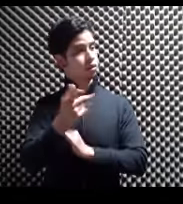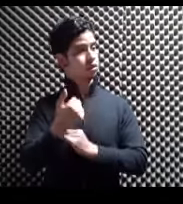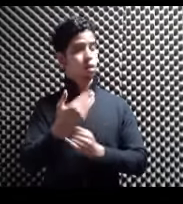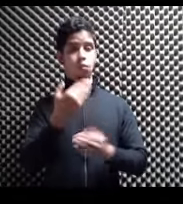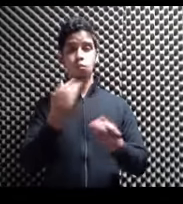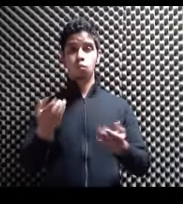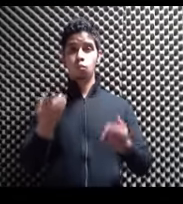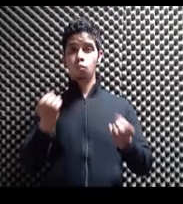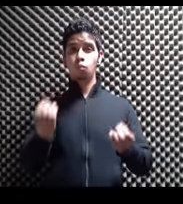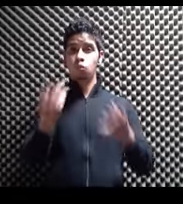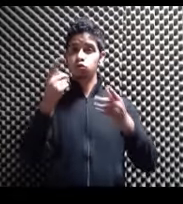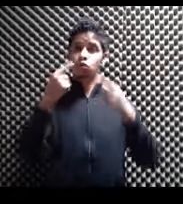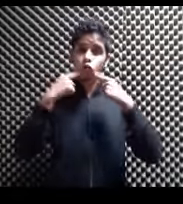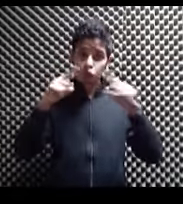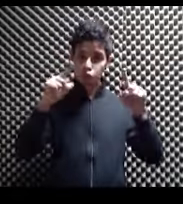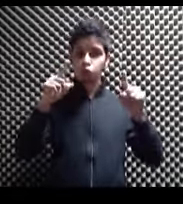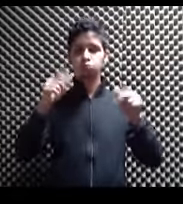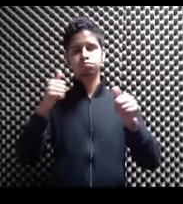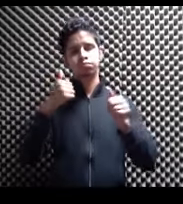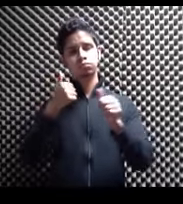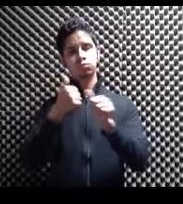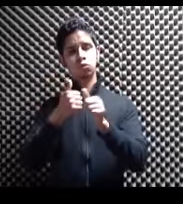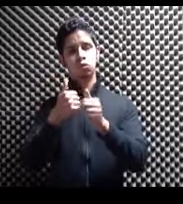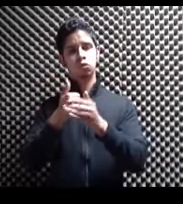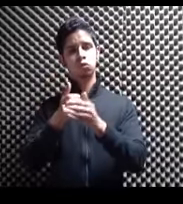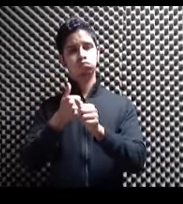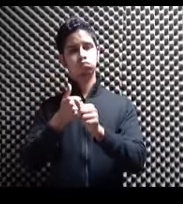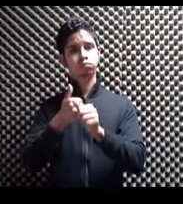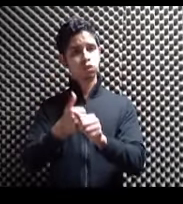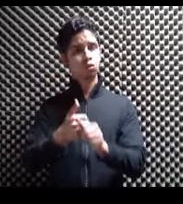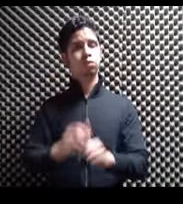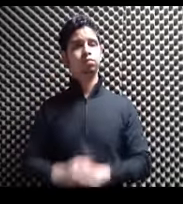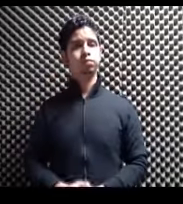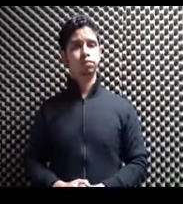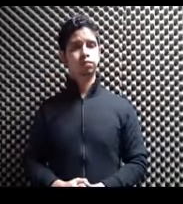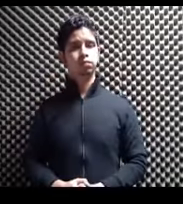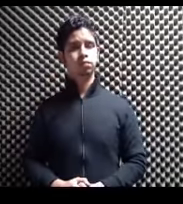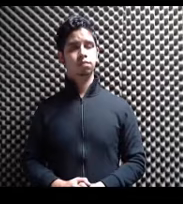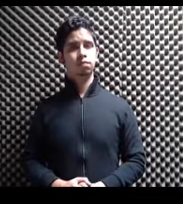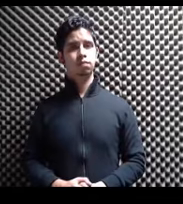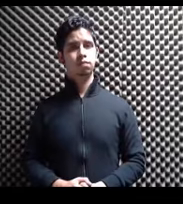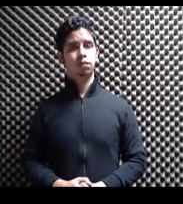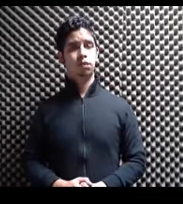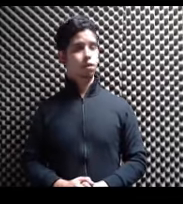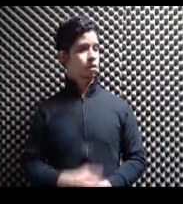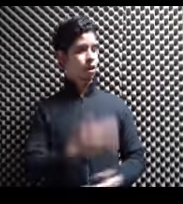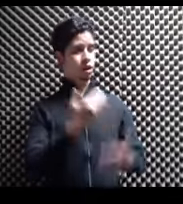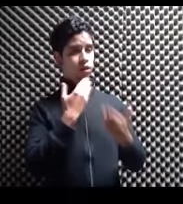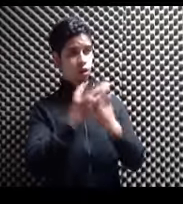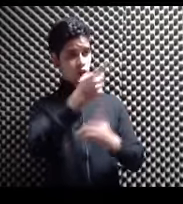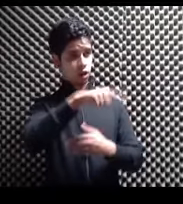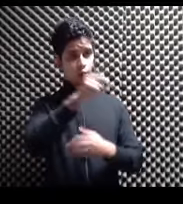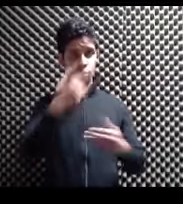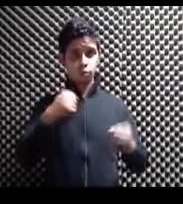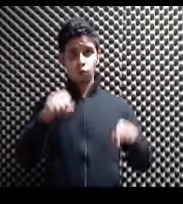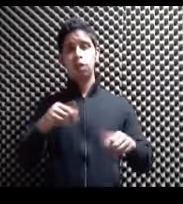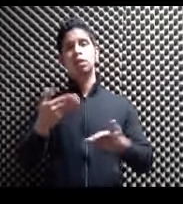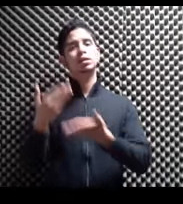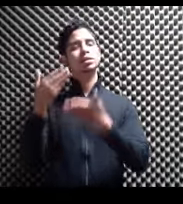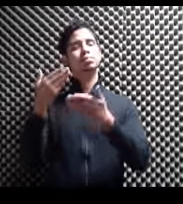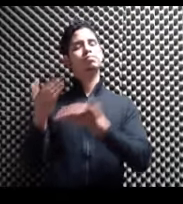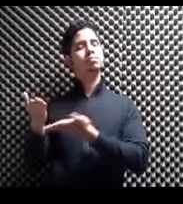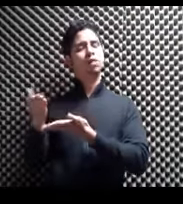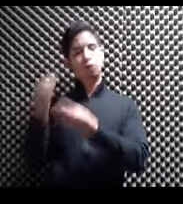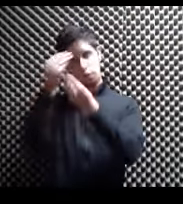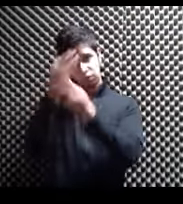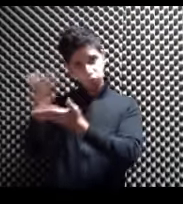gracias a ustedes porque me dan la oportunidad de poder llegar a la gente de esta manera. Mira que desde diciembre estamos tratando. Sí. La